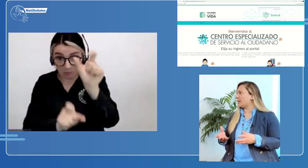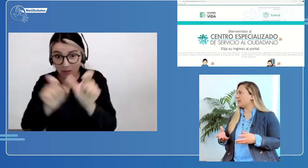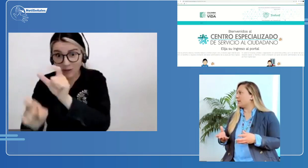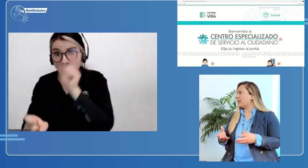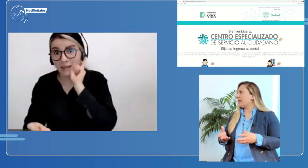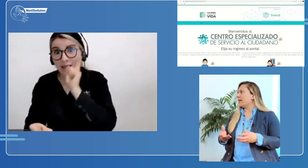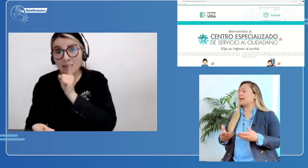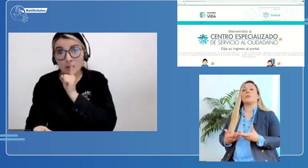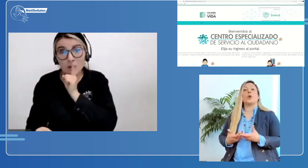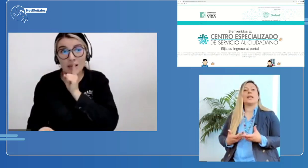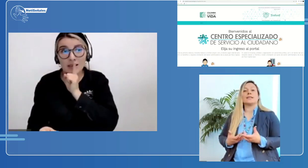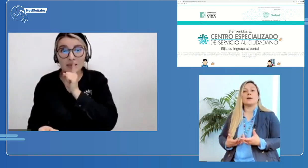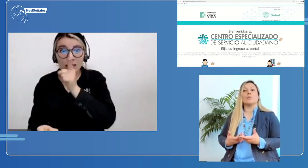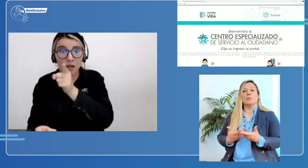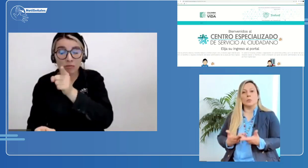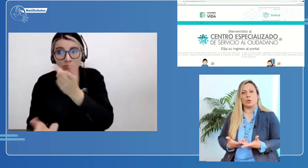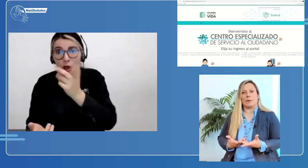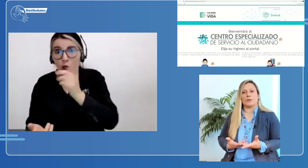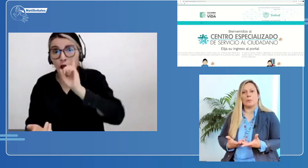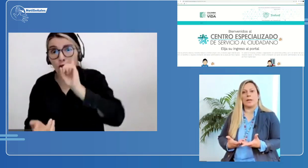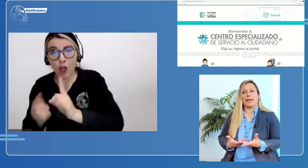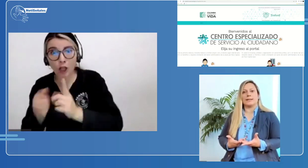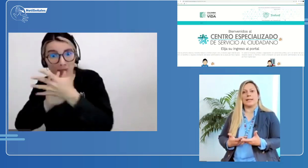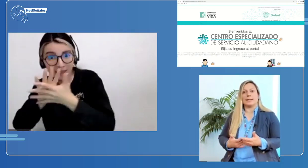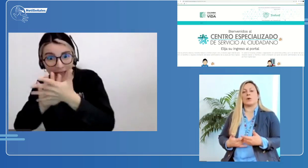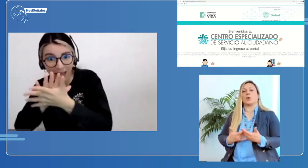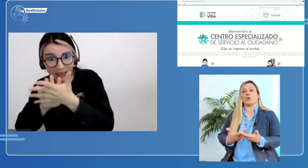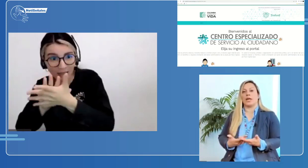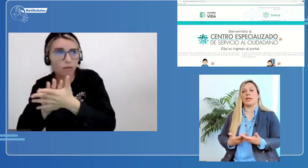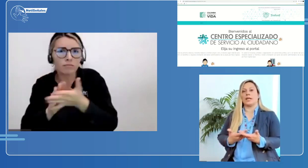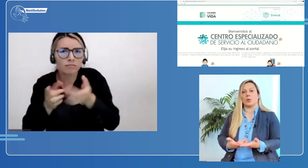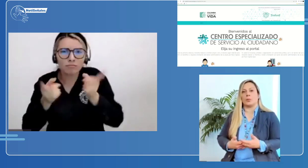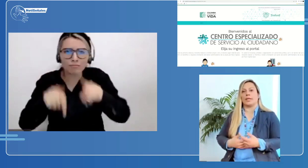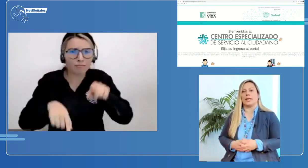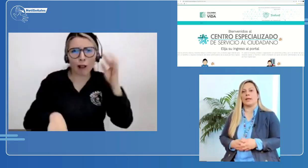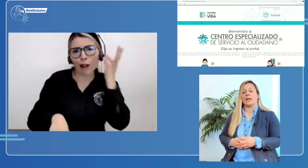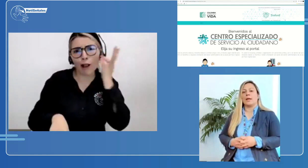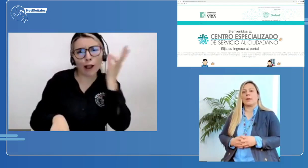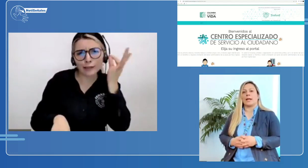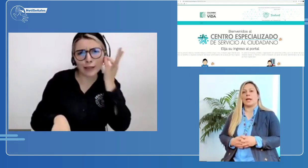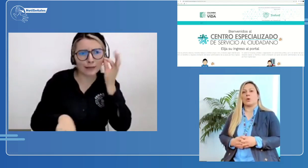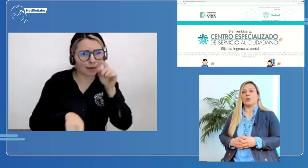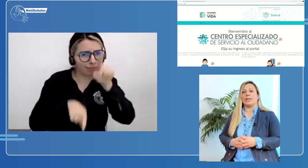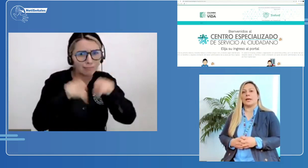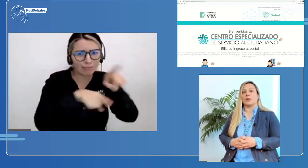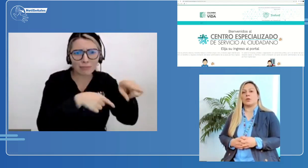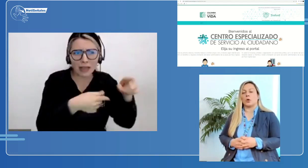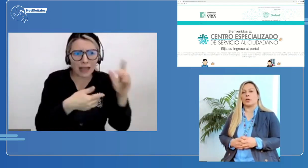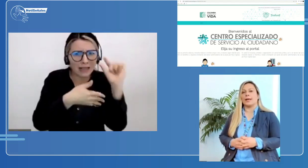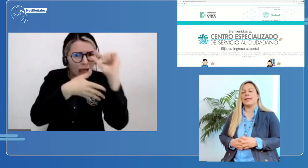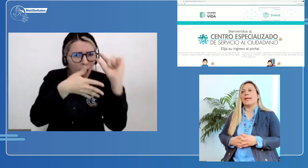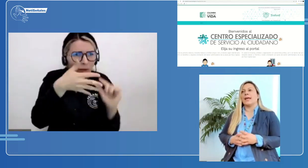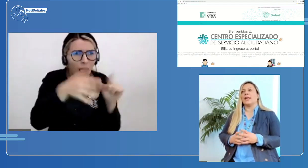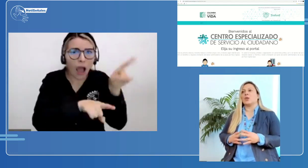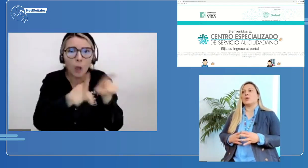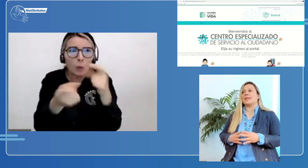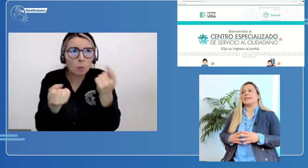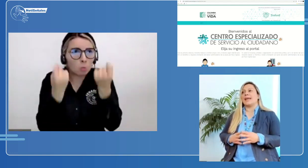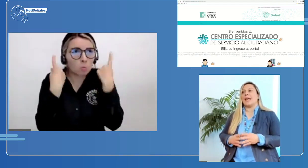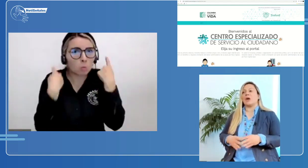oyentes, podrían ser mucho más complejas de conocer y de comprender para la comunidad sorda. Entonces,